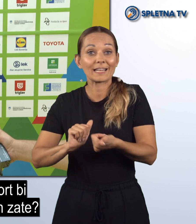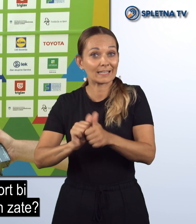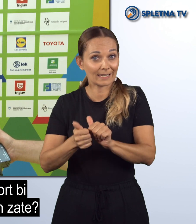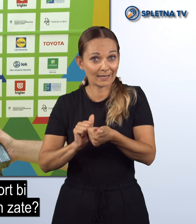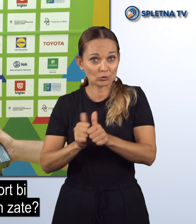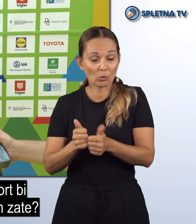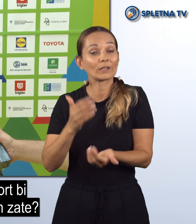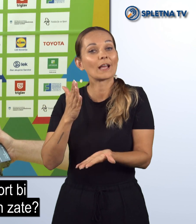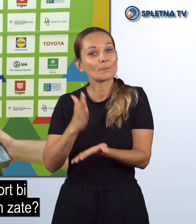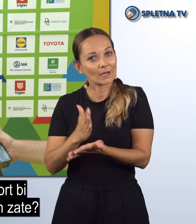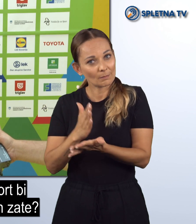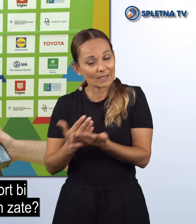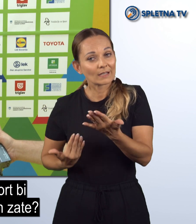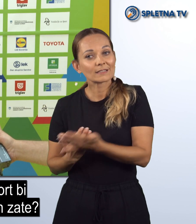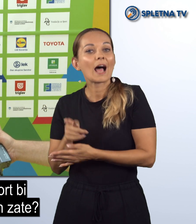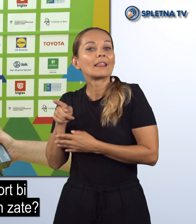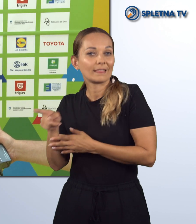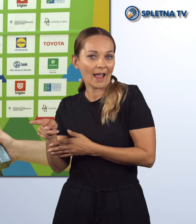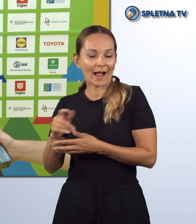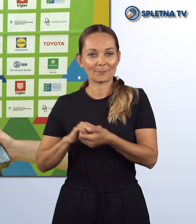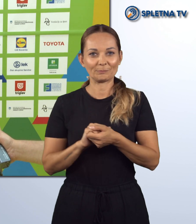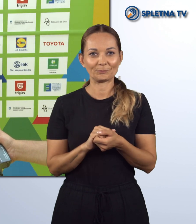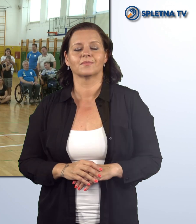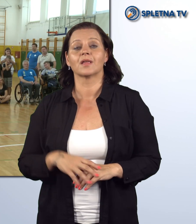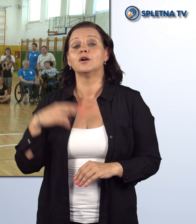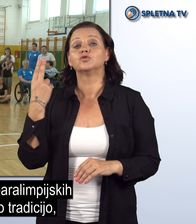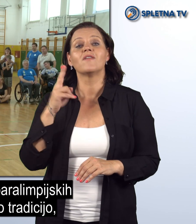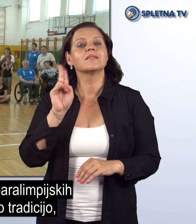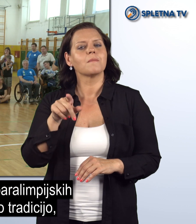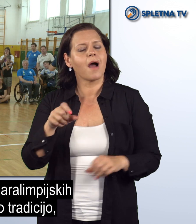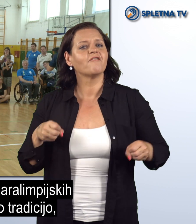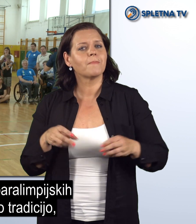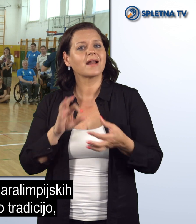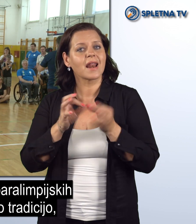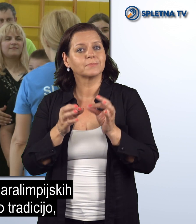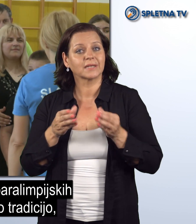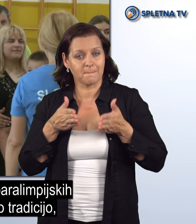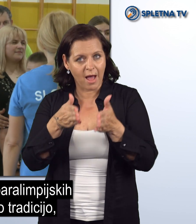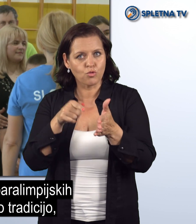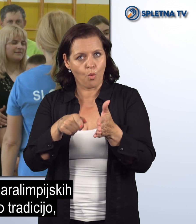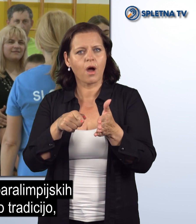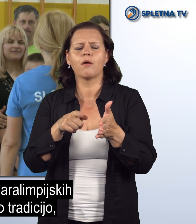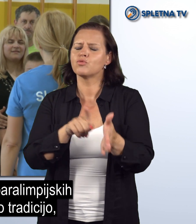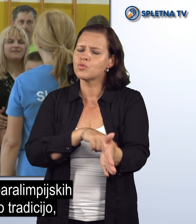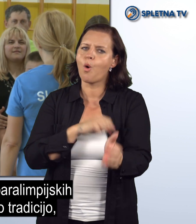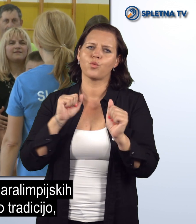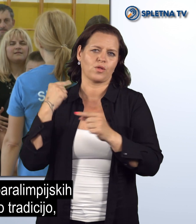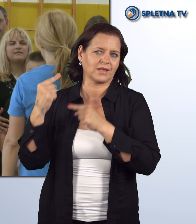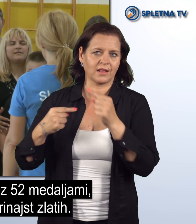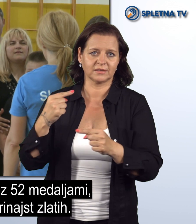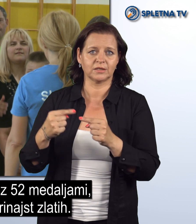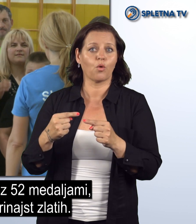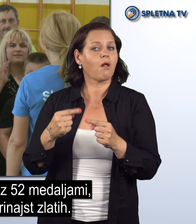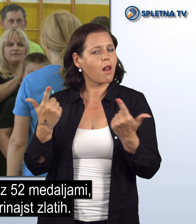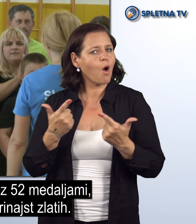kateri šport bi bil primeren zate. Slovenija ima v paralimpijskih panogah dolgo